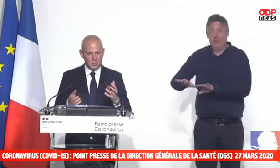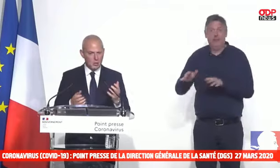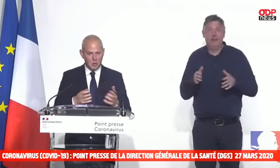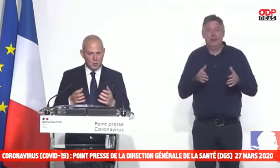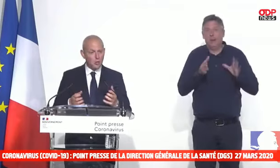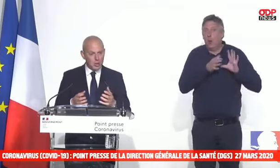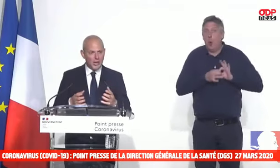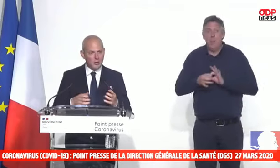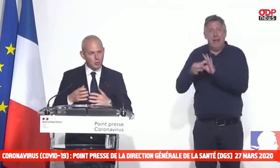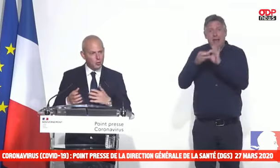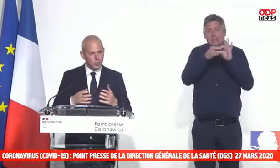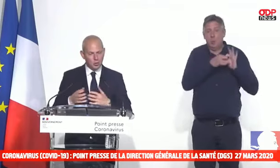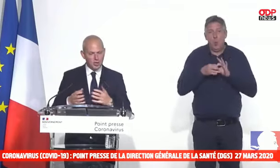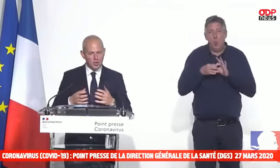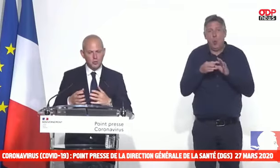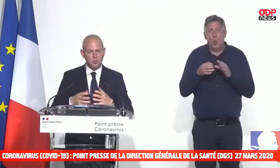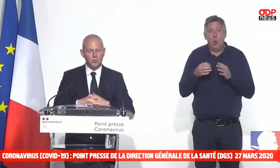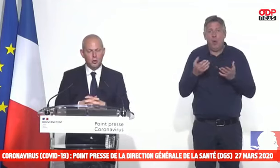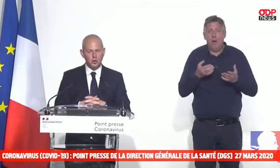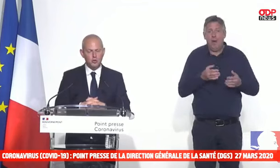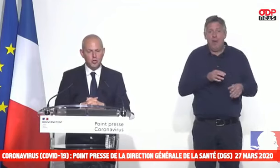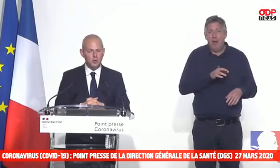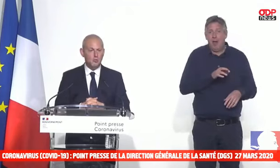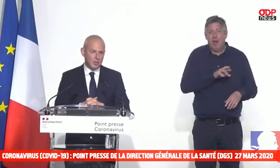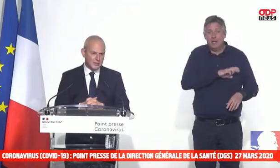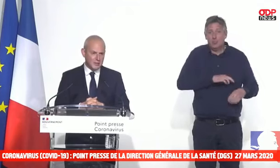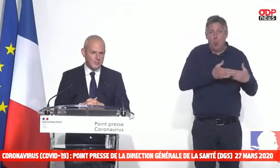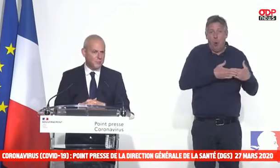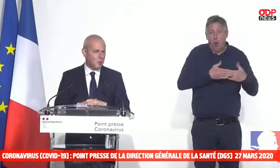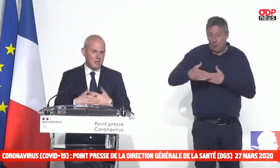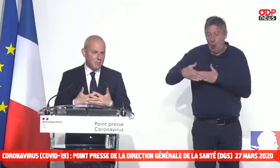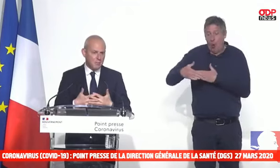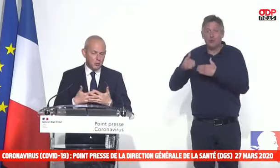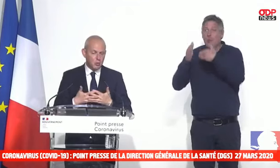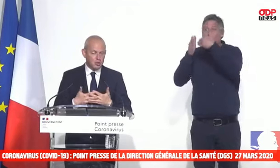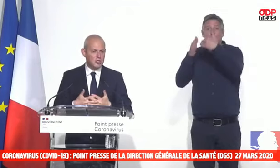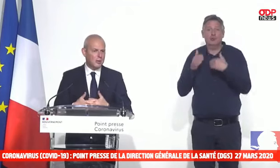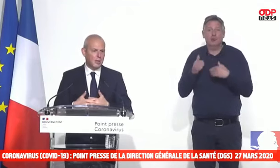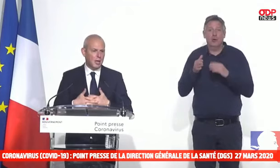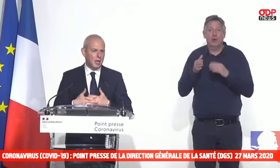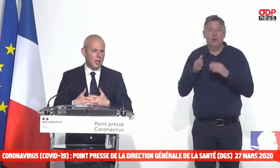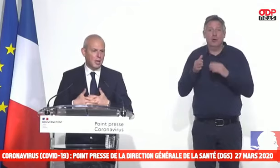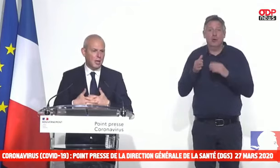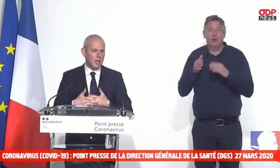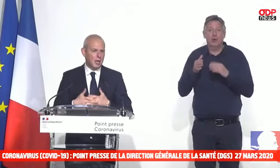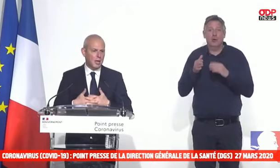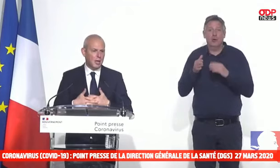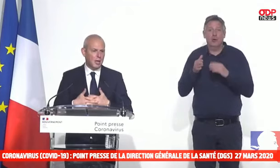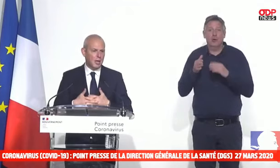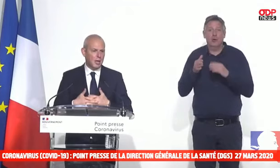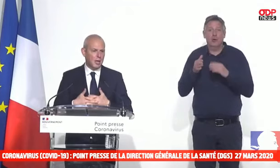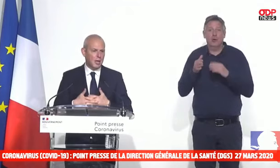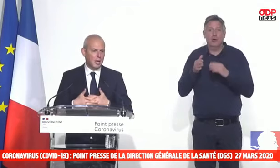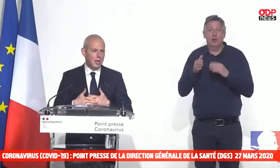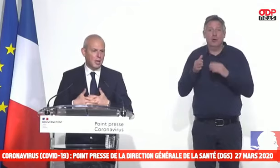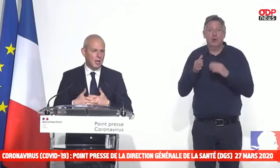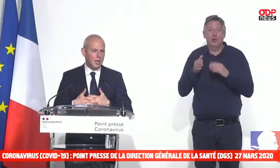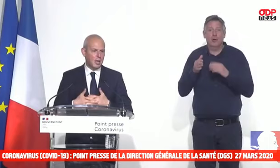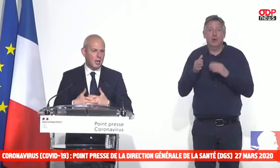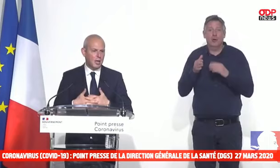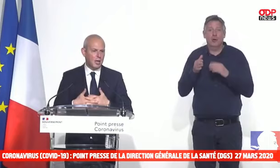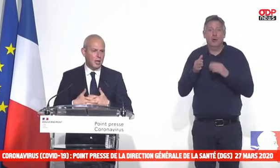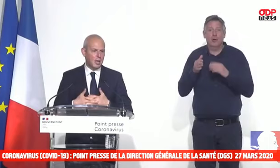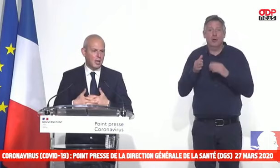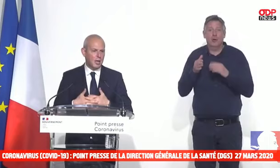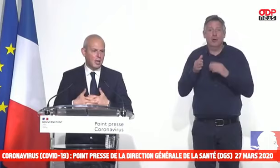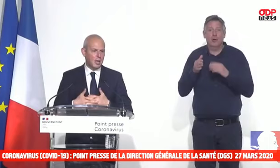l'échelle locale, entre régions proches, entre régions voisines. Mais il n'y a pas de logique à établir un pont aérien avec un pays européen qui